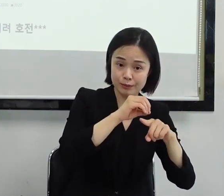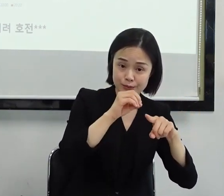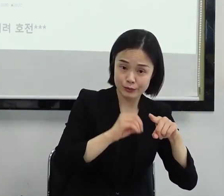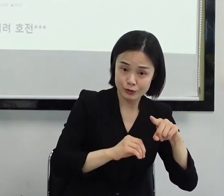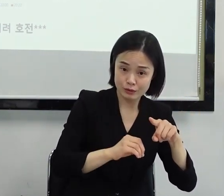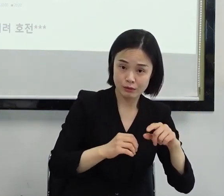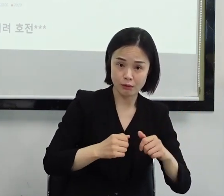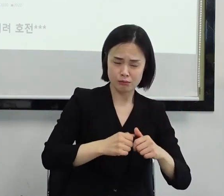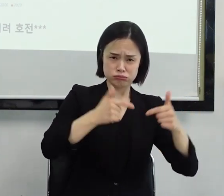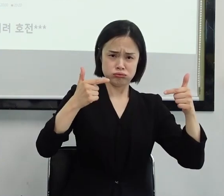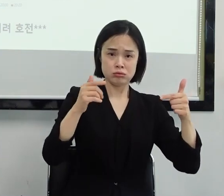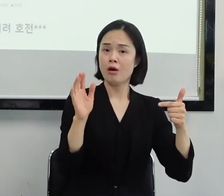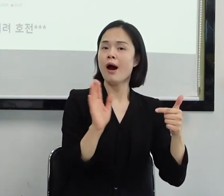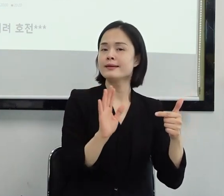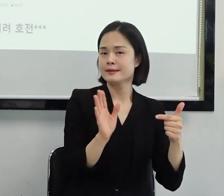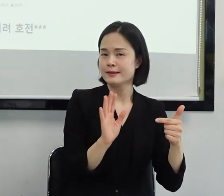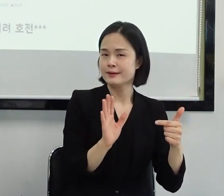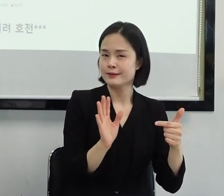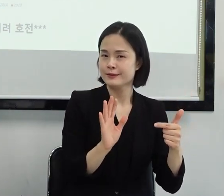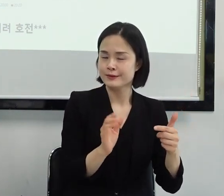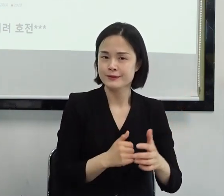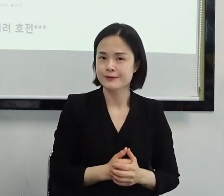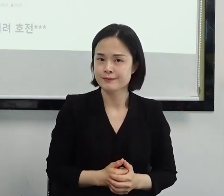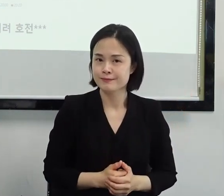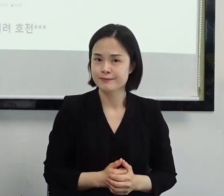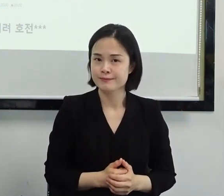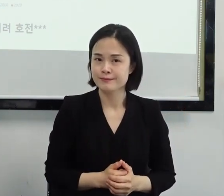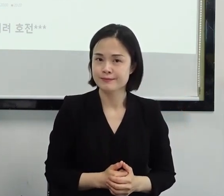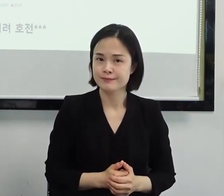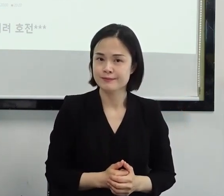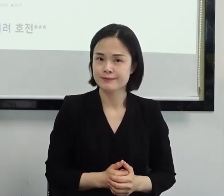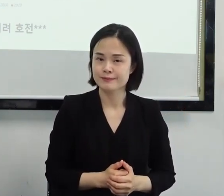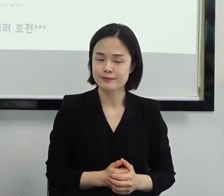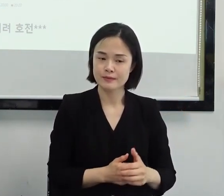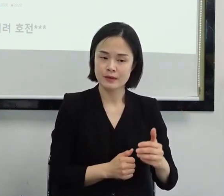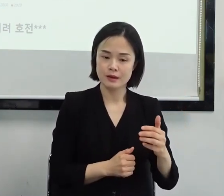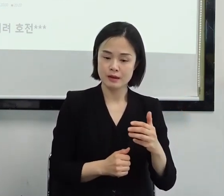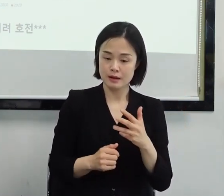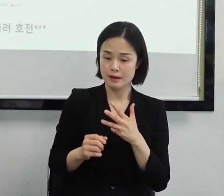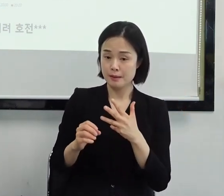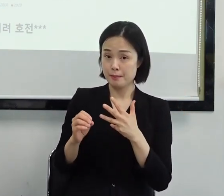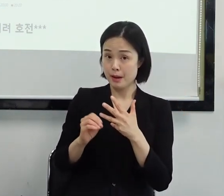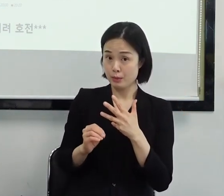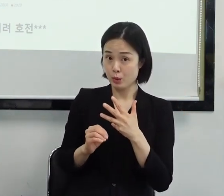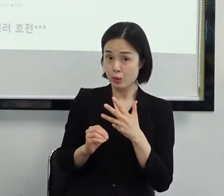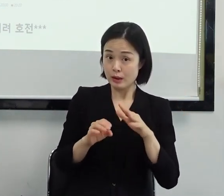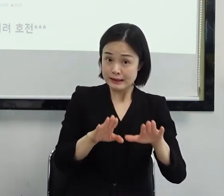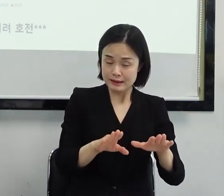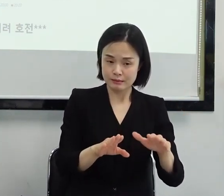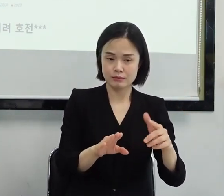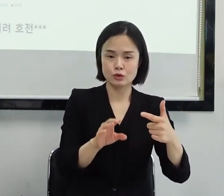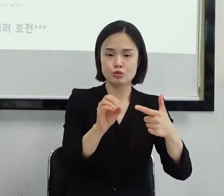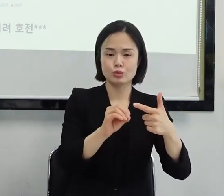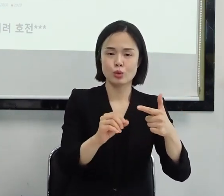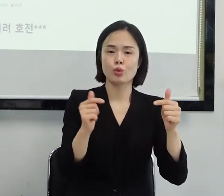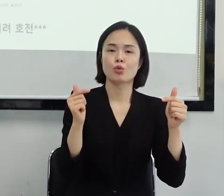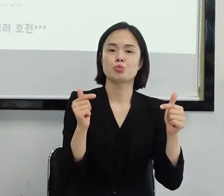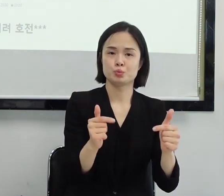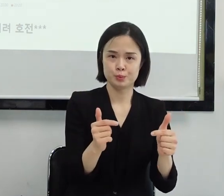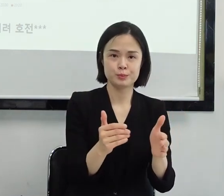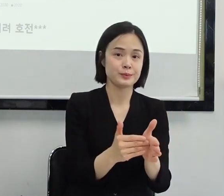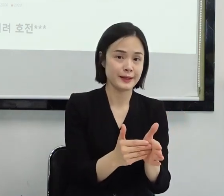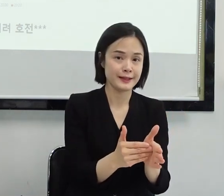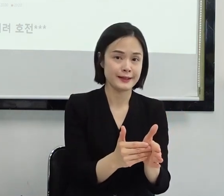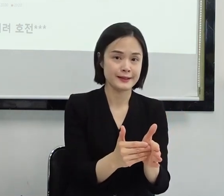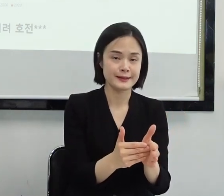늘진 않았습니다. 많이 여기서 보면 지표에서 보면 이제 8%대에서 6%대로 줄은 걸로 나오고요.